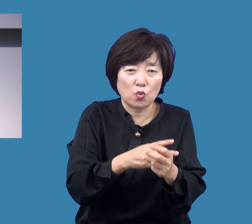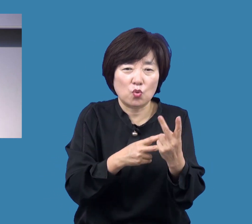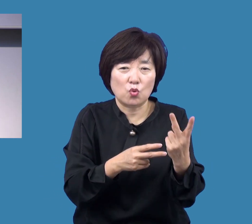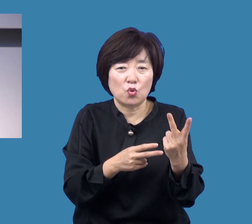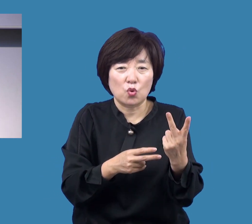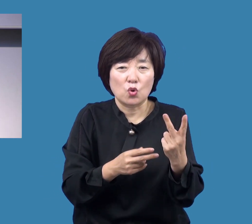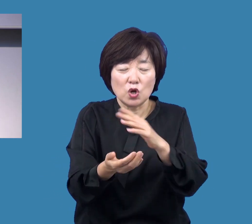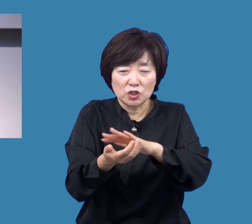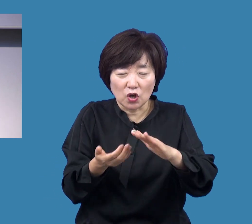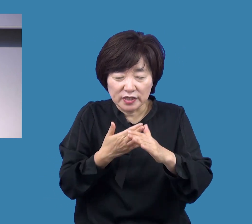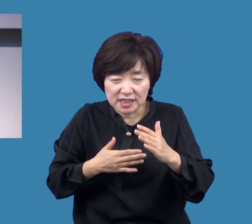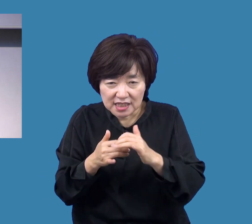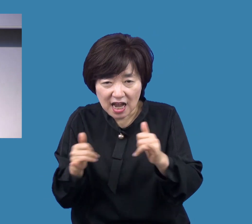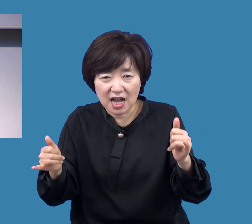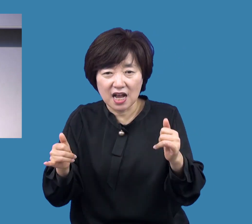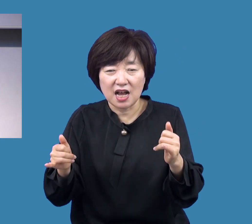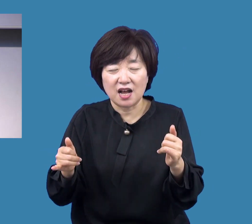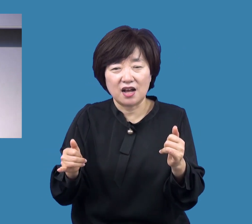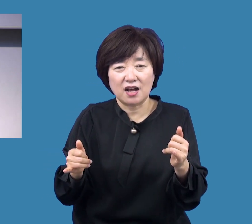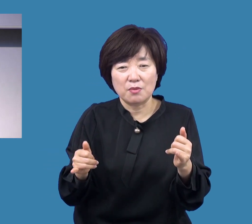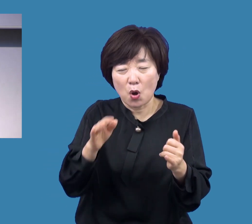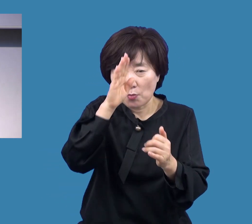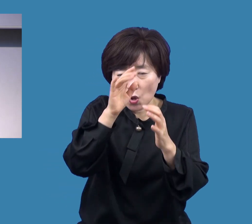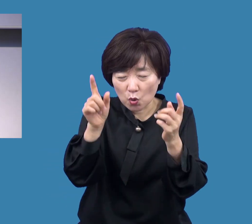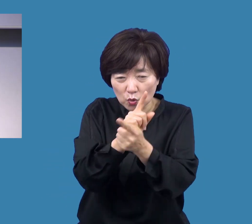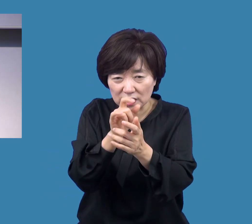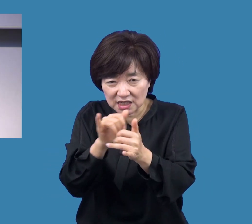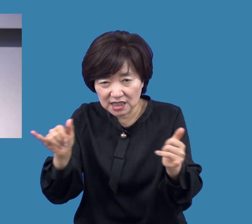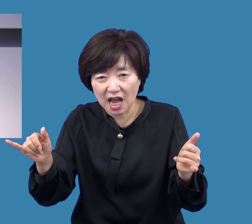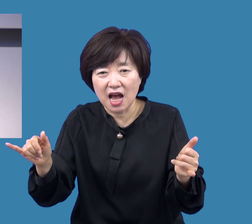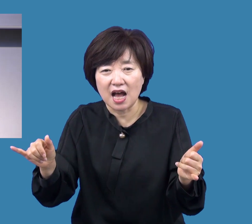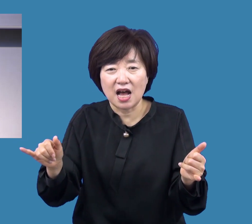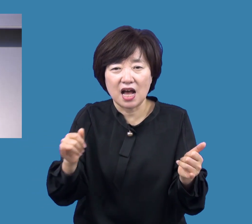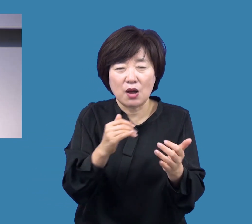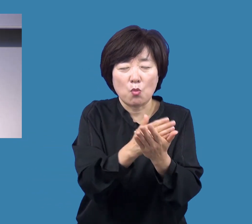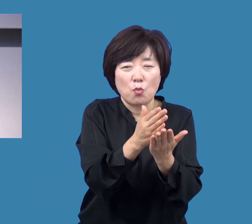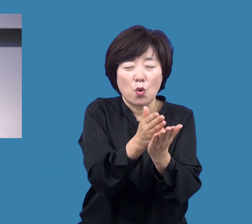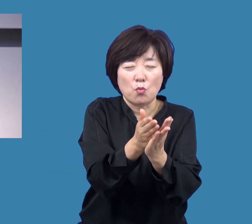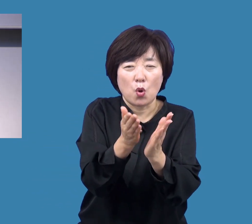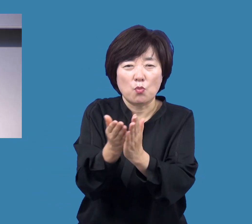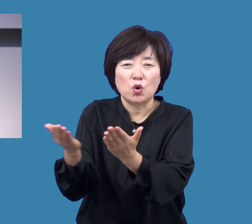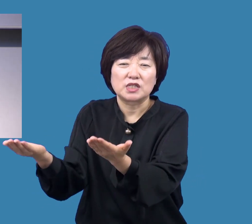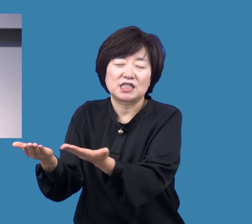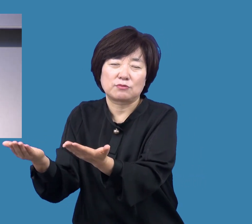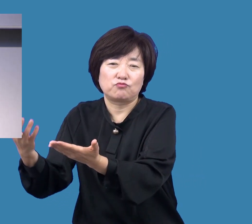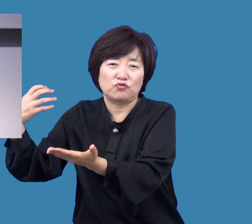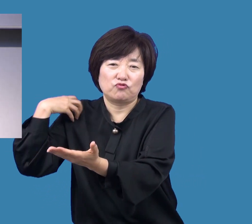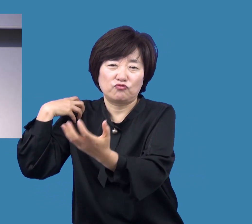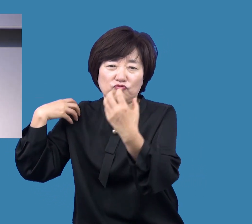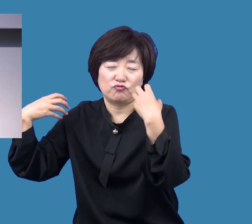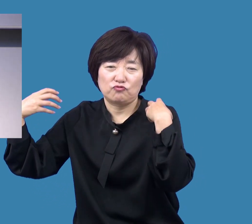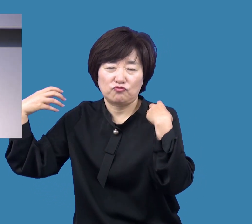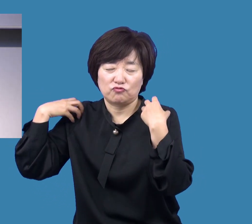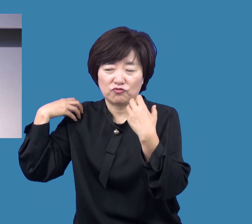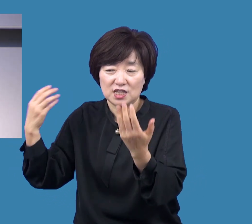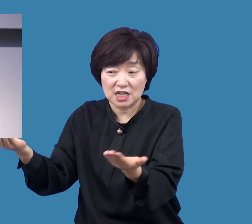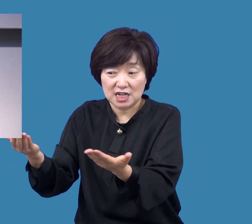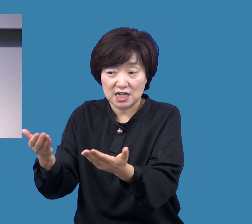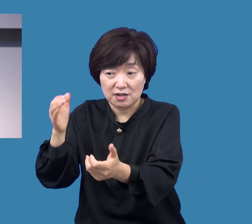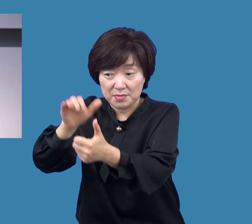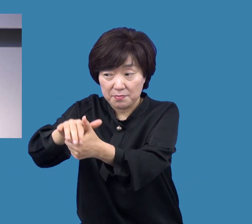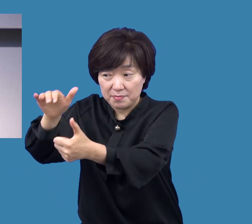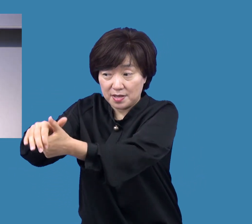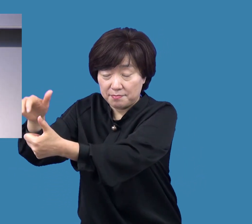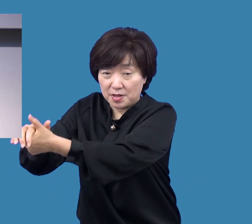하여간 이렇게 여러 가지 직분들을 가지게 되는데, 이 직분들은 서로 경쟁하거나 서로 부러워할